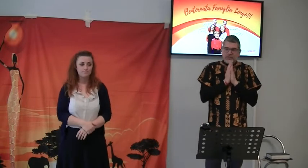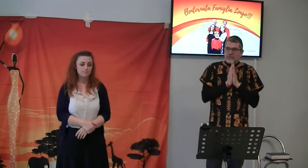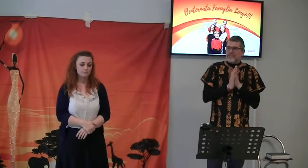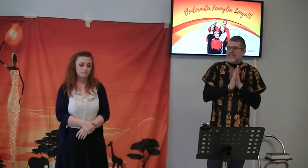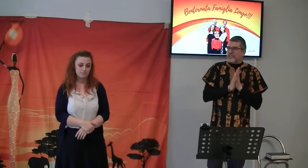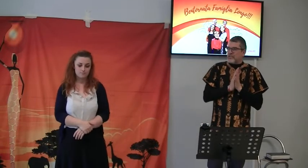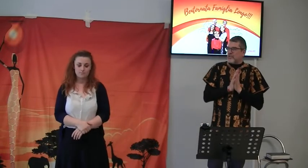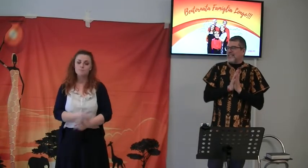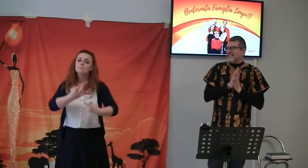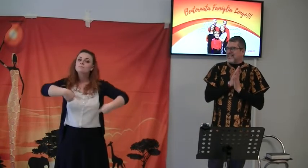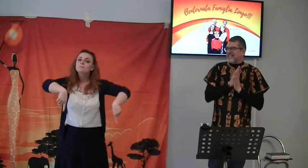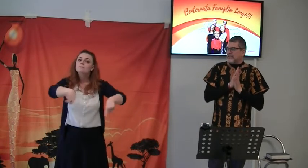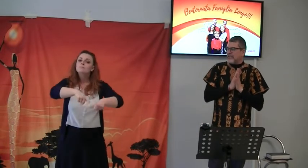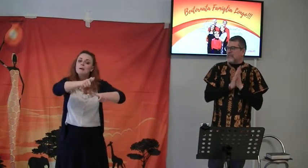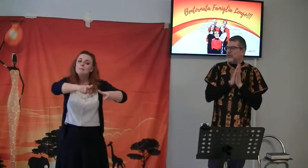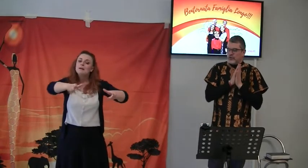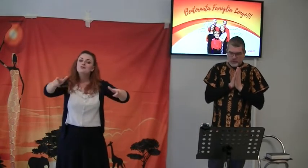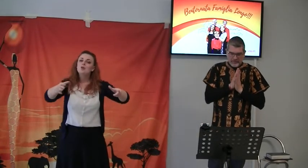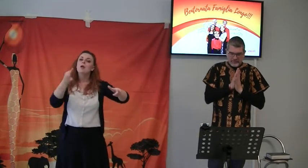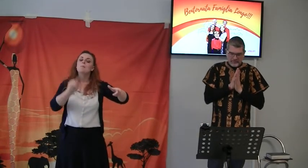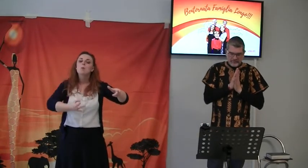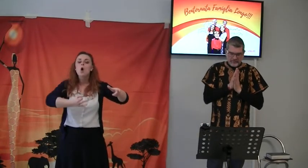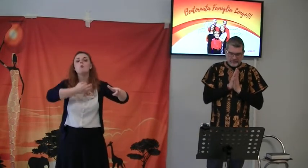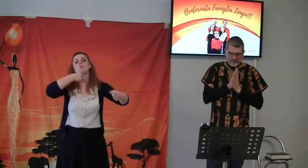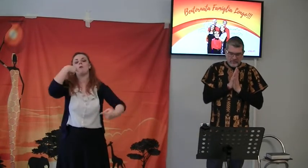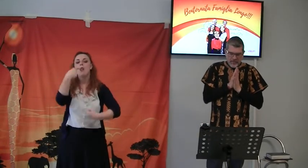Siamo insomma delle persone che si lamentano, lamentose.